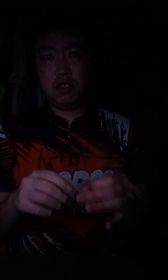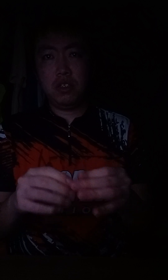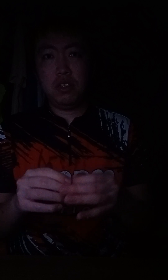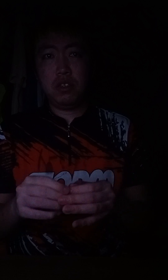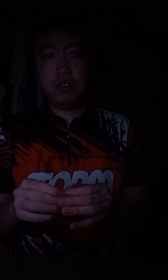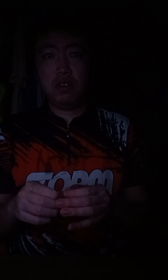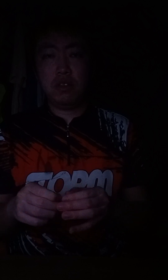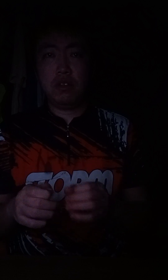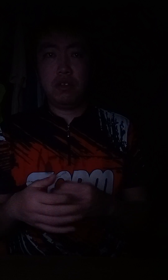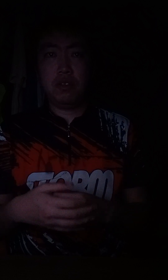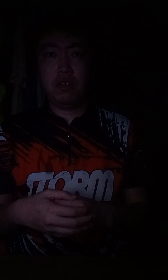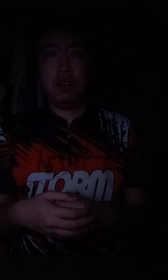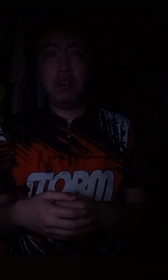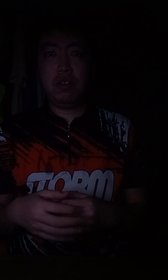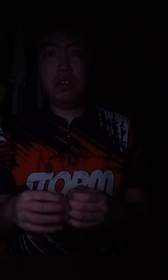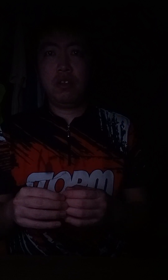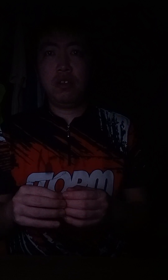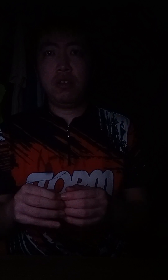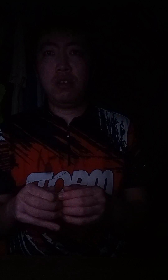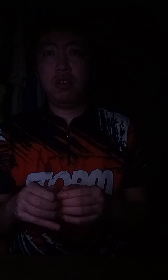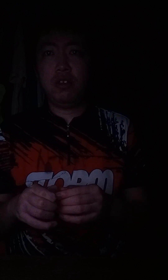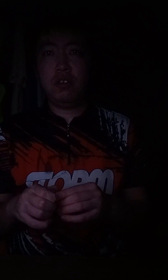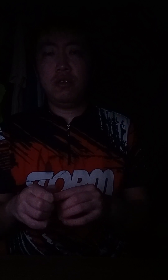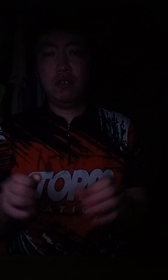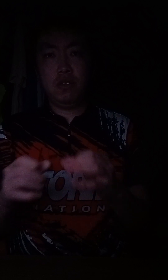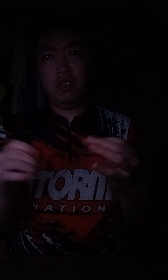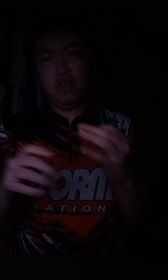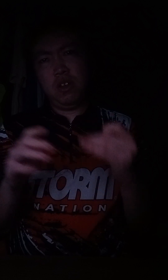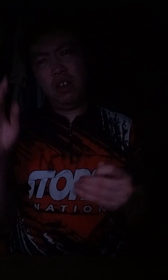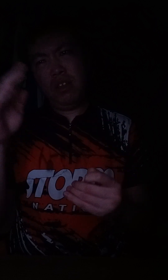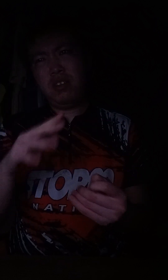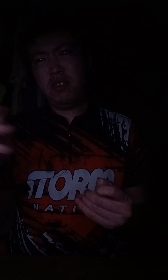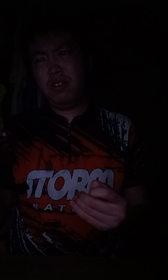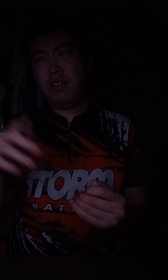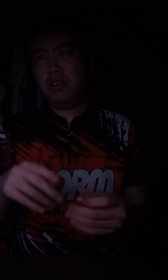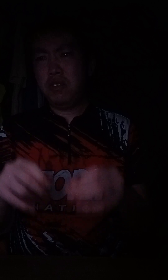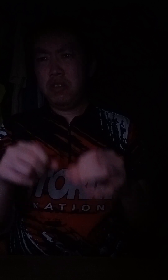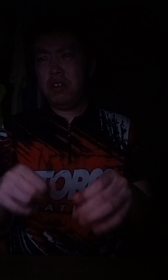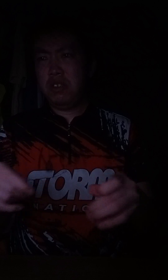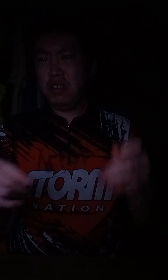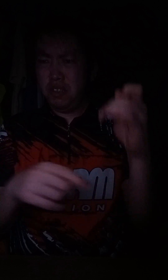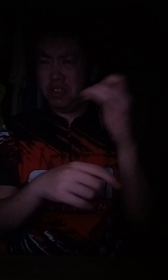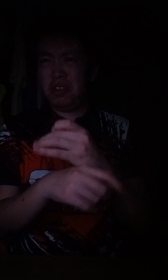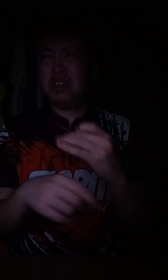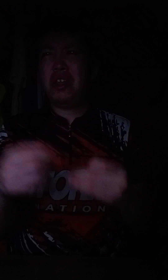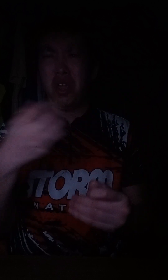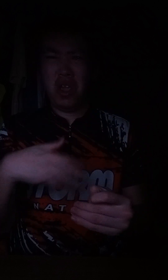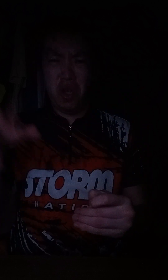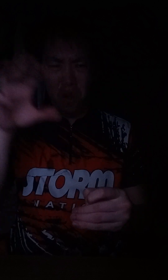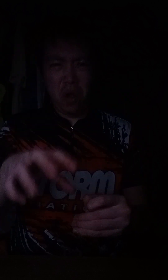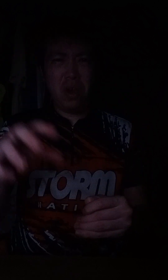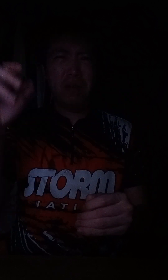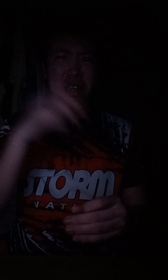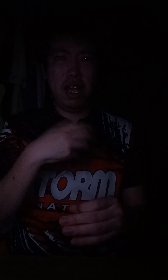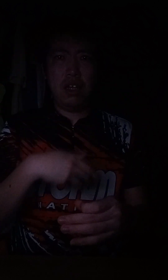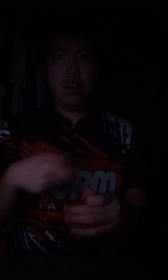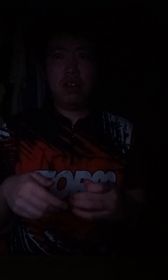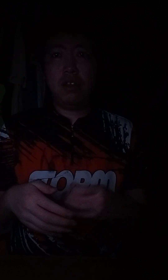거. 화장실 미화원들은 하루에도 수십 번씩 변기가 막힌다고 하소연합니다. 휴지를 너무 많이